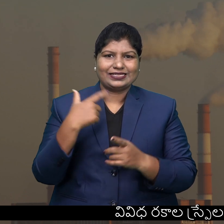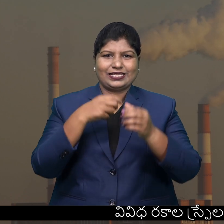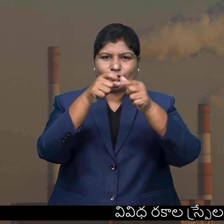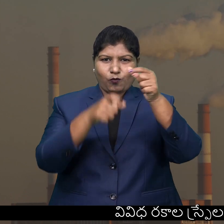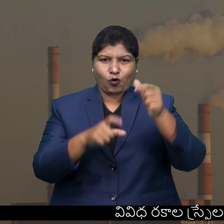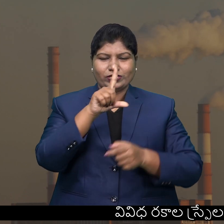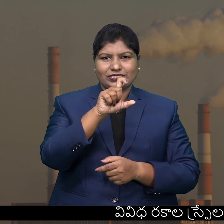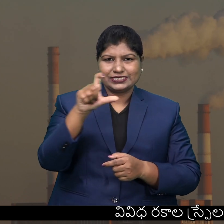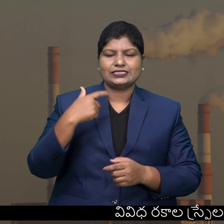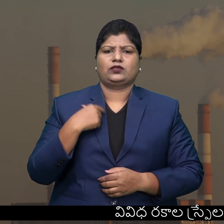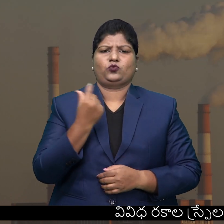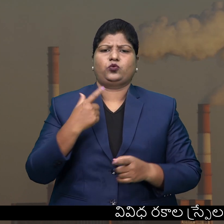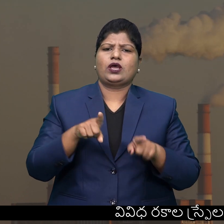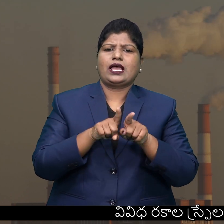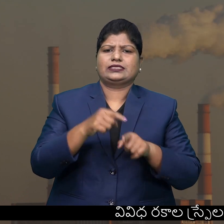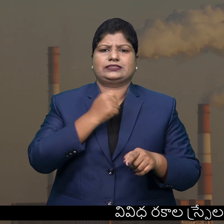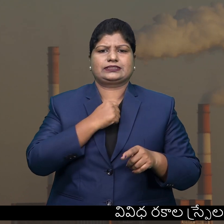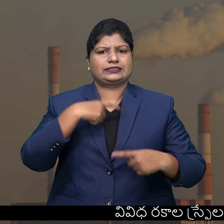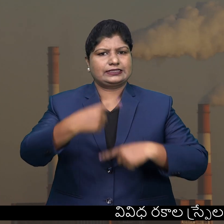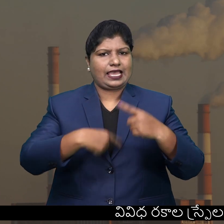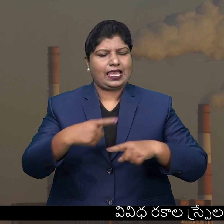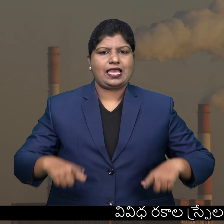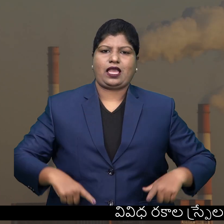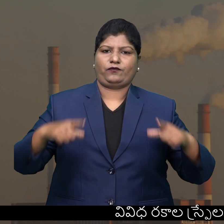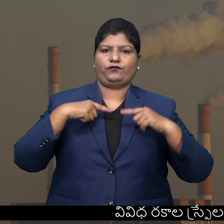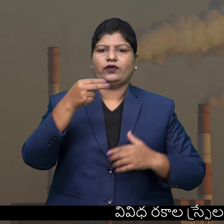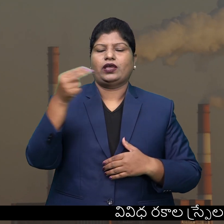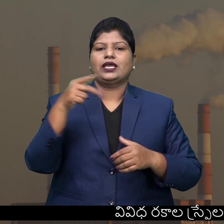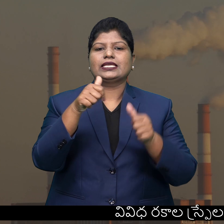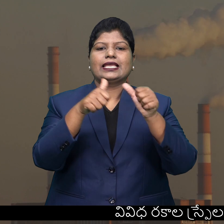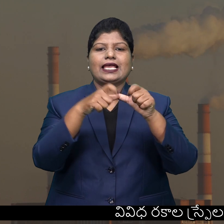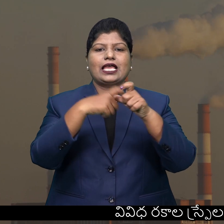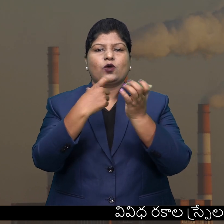వివిధ రకాల స్ప్రేలలో కూడా సిఎఫ్సిలు కనిపిస్తాయి.